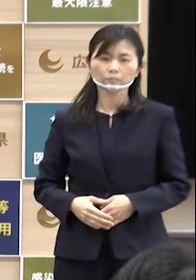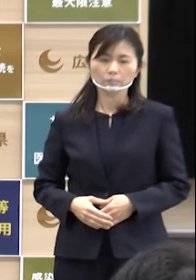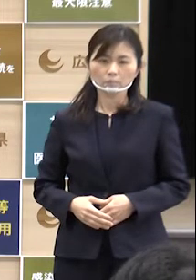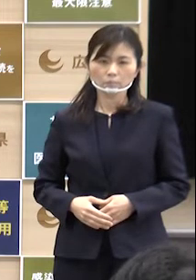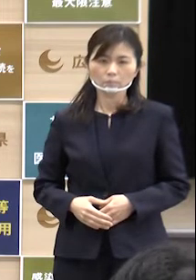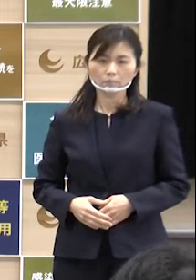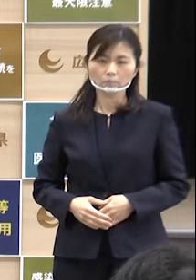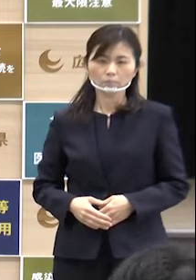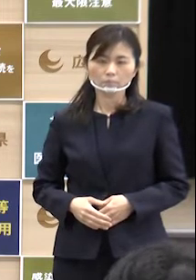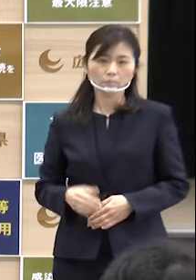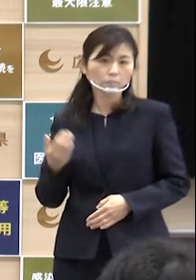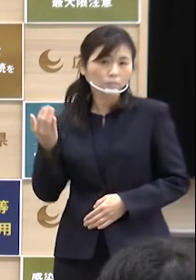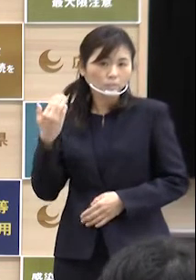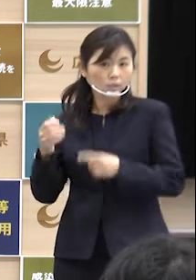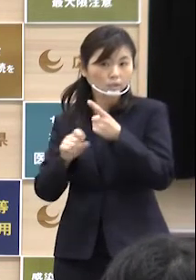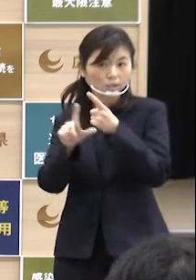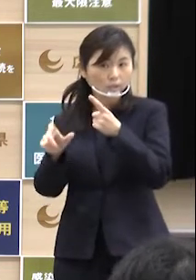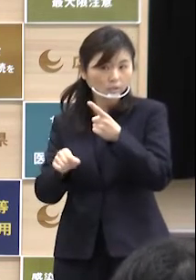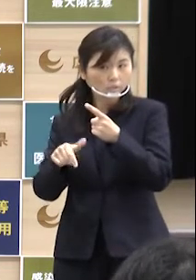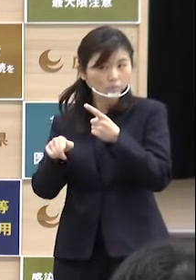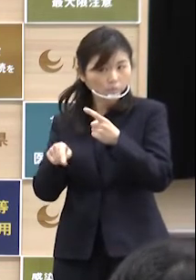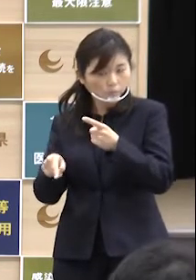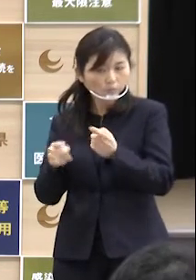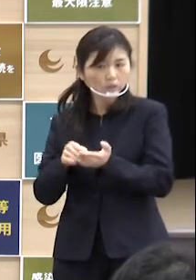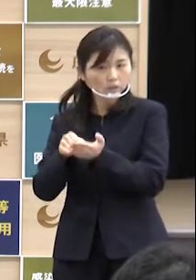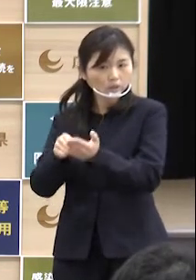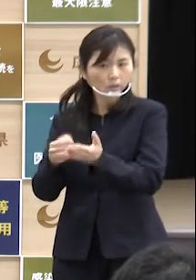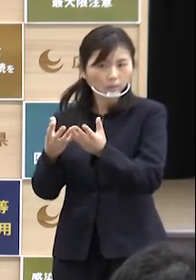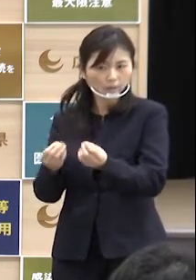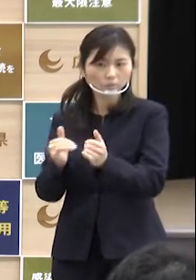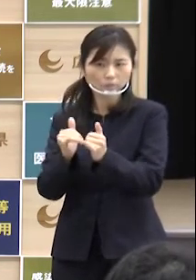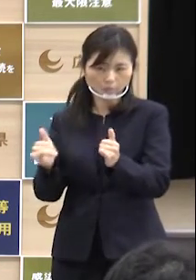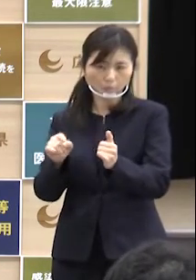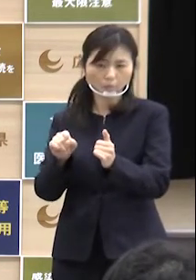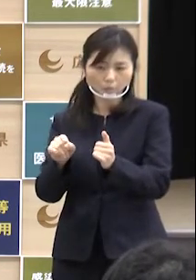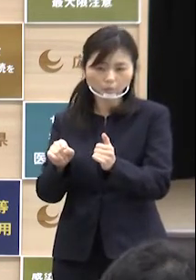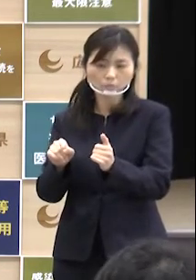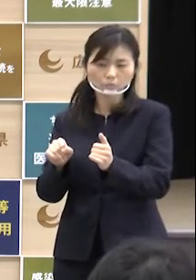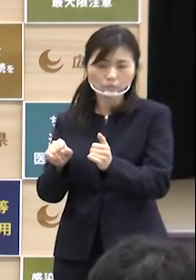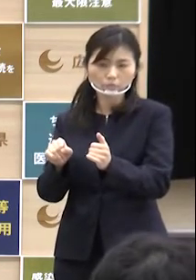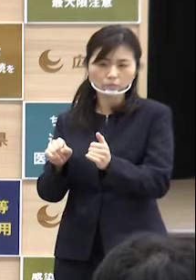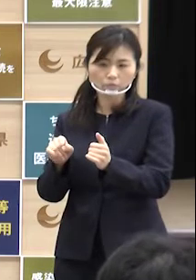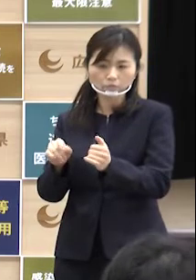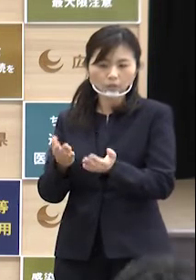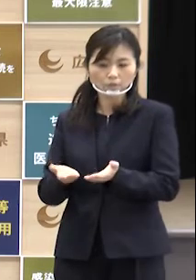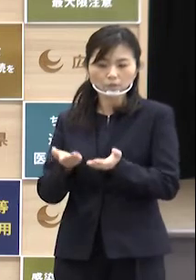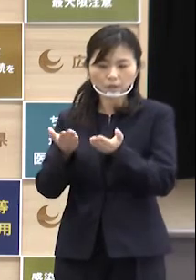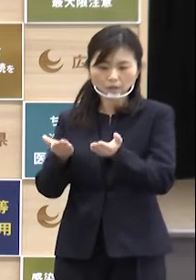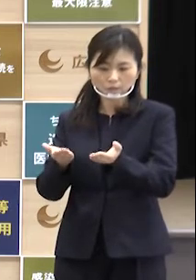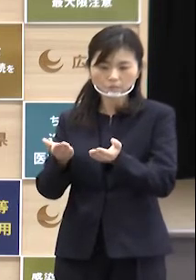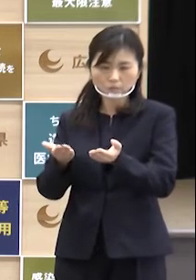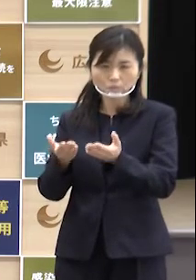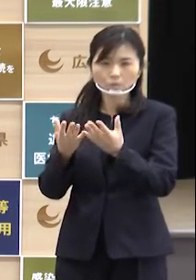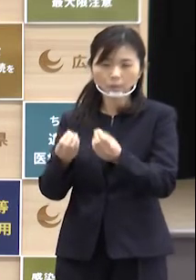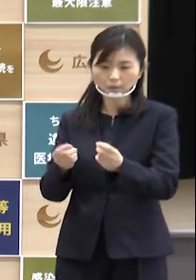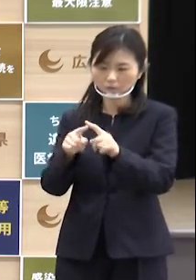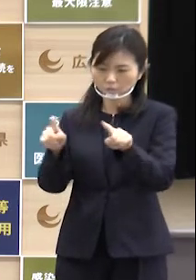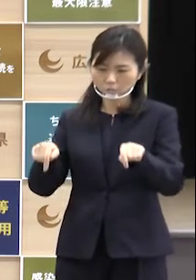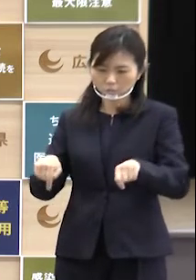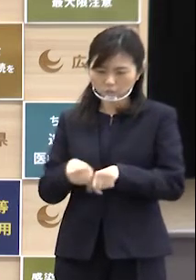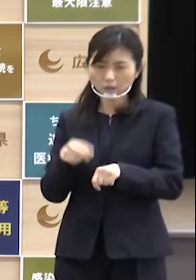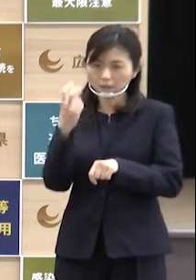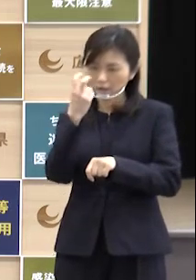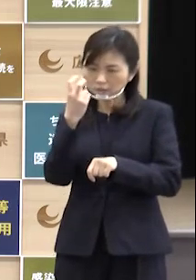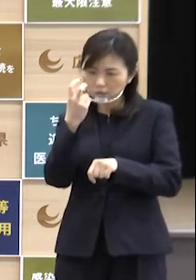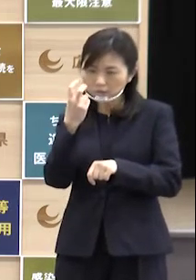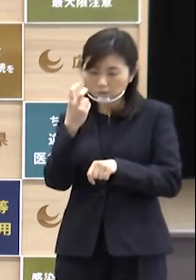でに1月分を申請済みの方については、原則提出済みの書類等で確認をして、追